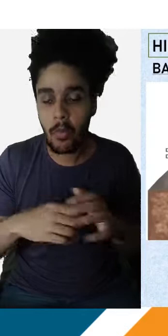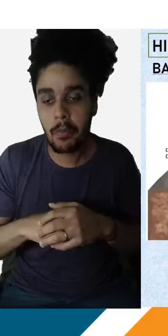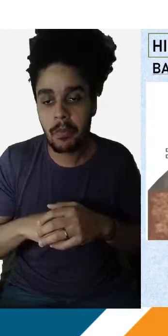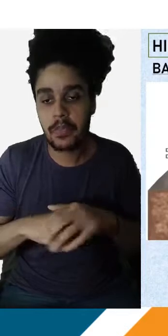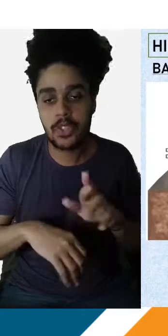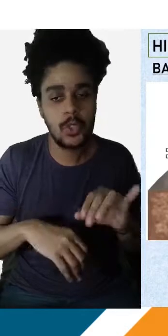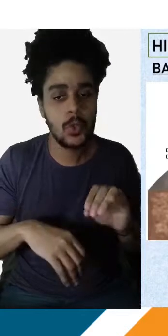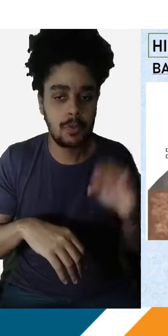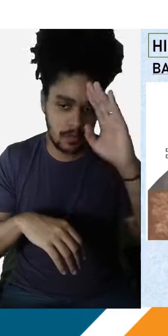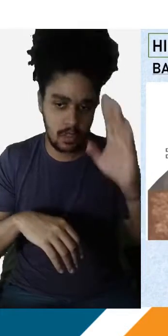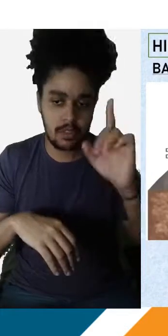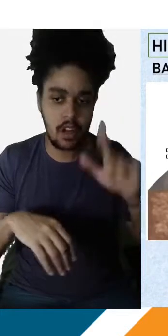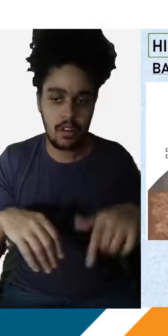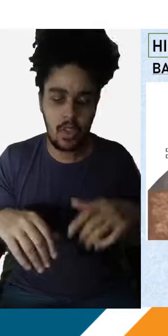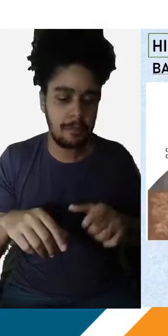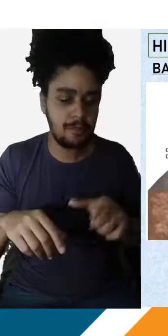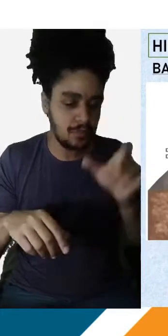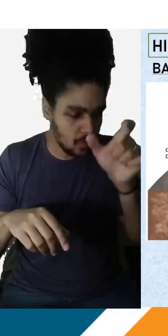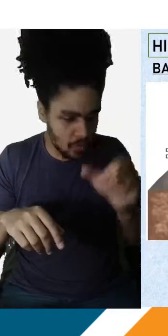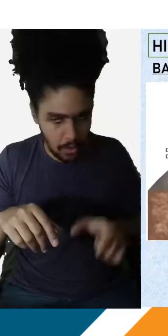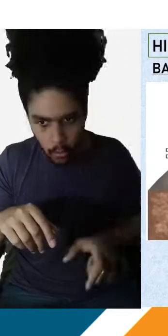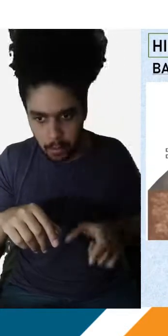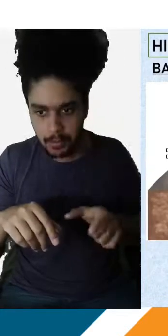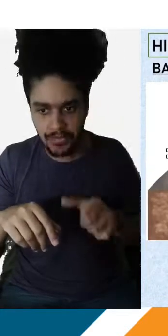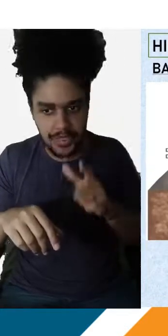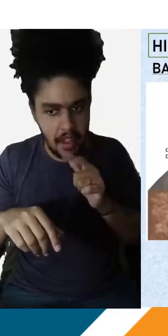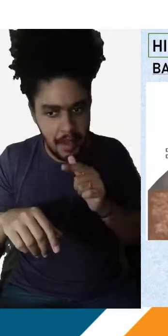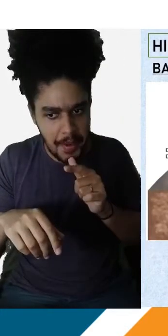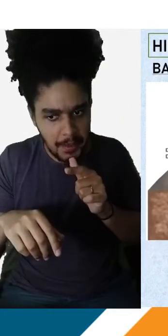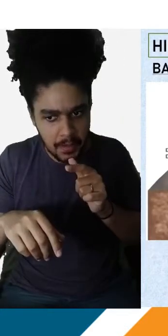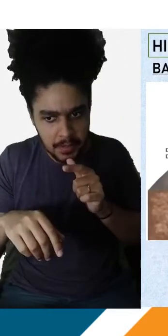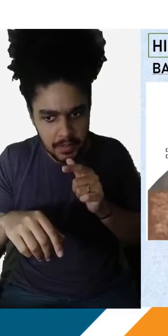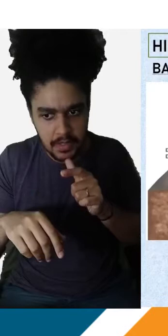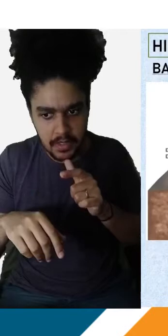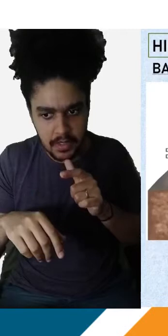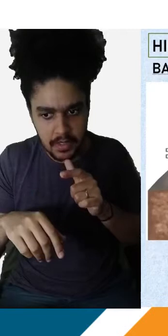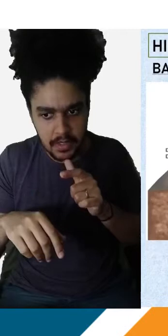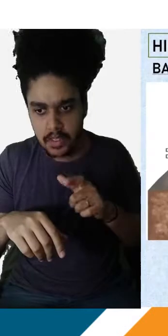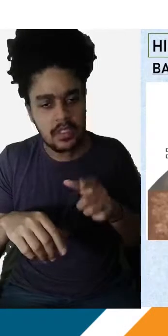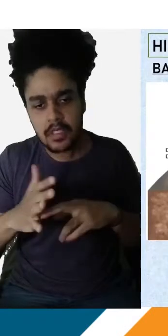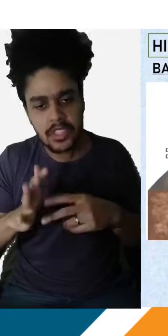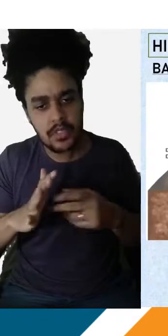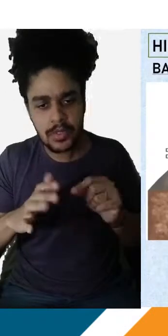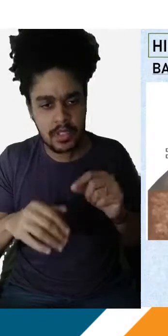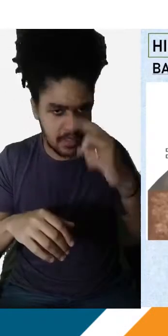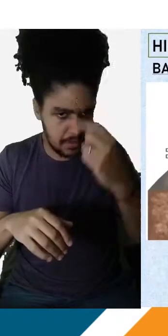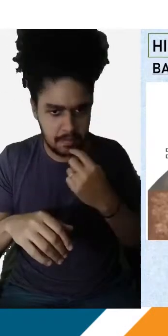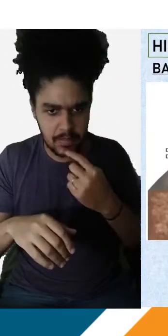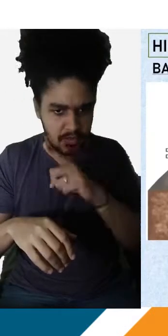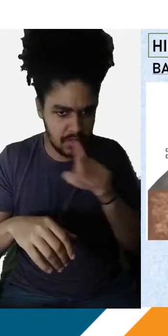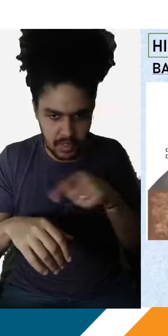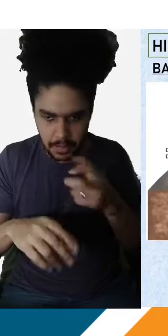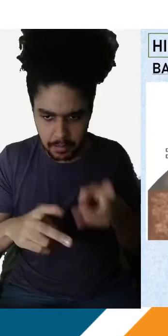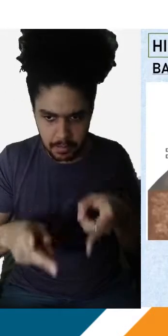definir como o corpo d'água mais extenso. O que isso quer dizer? Olha a imagem. Se a gente